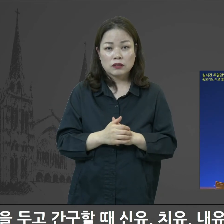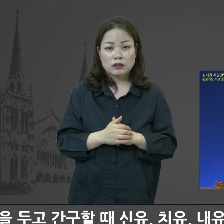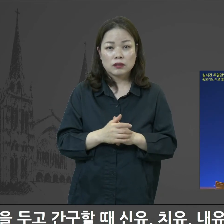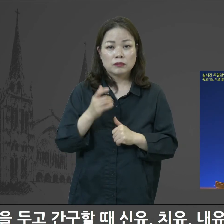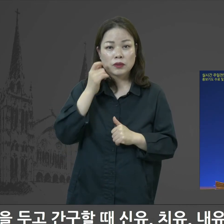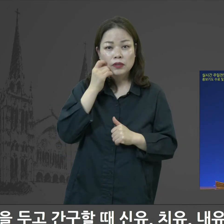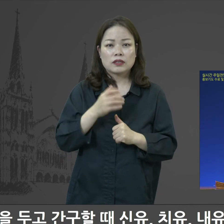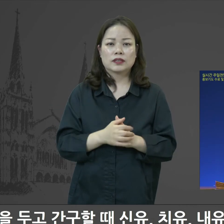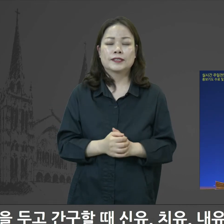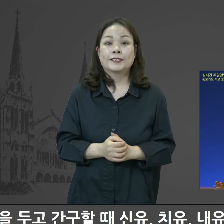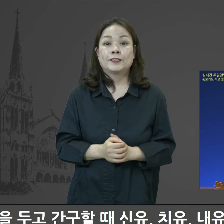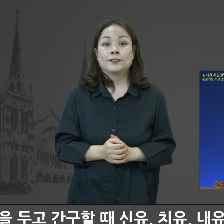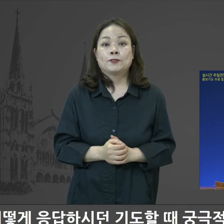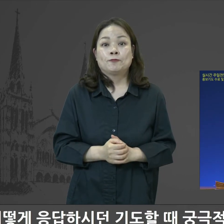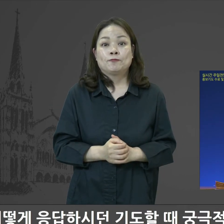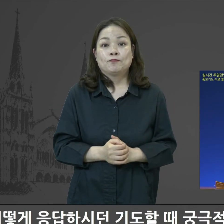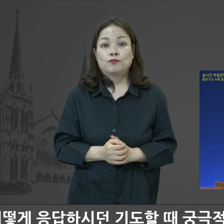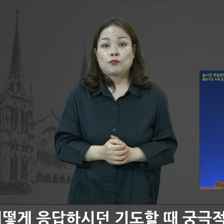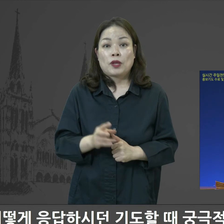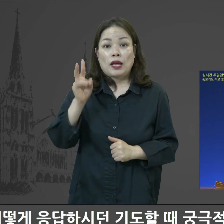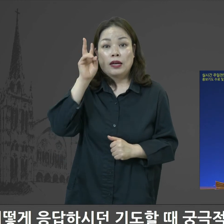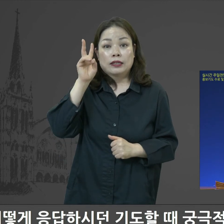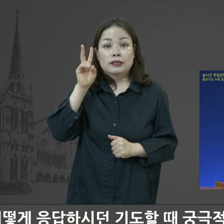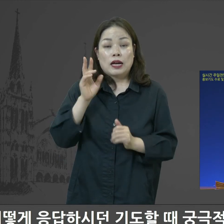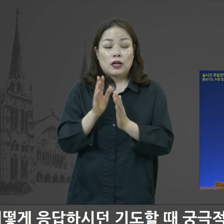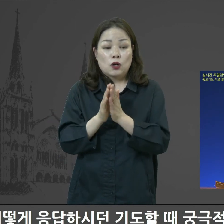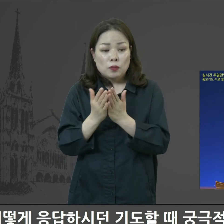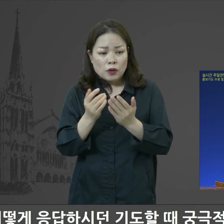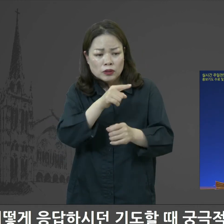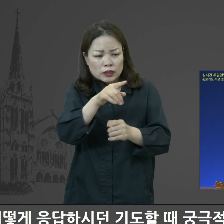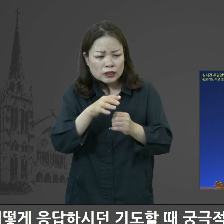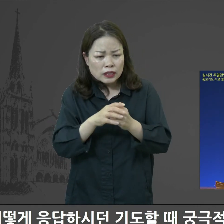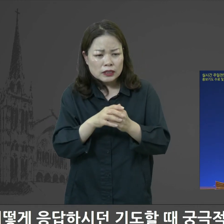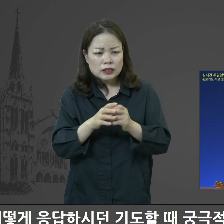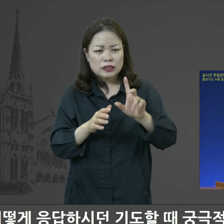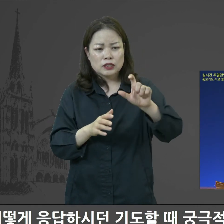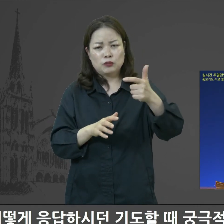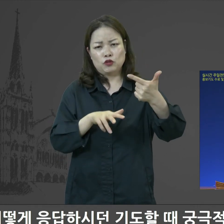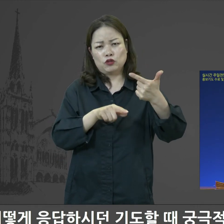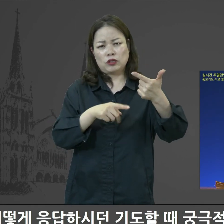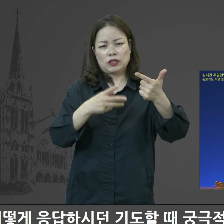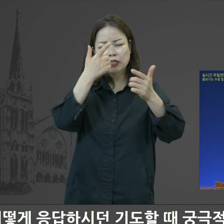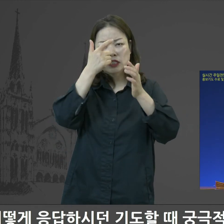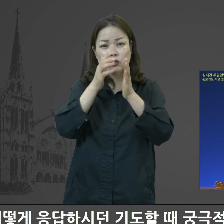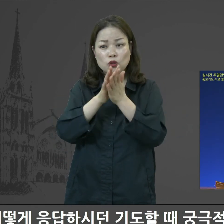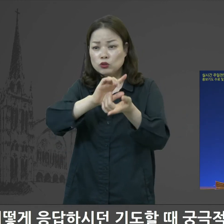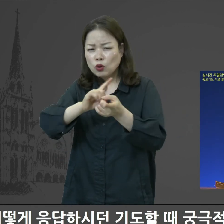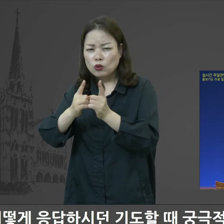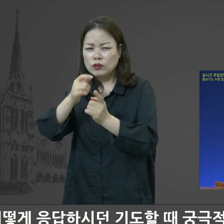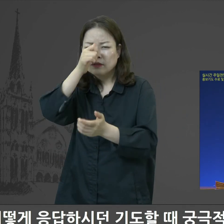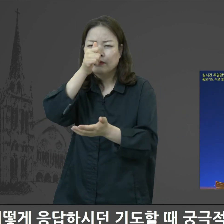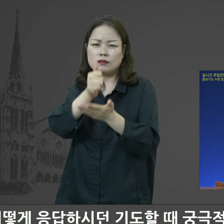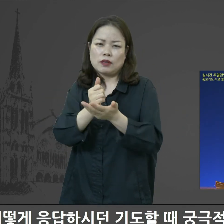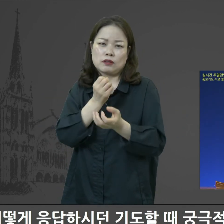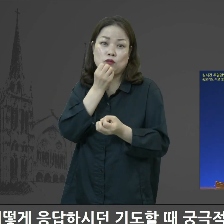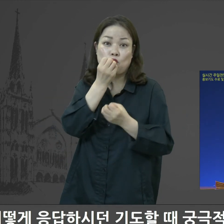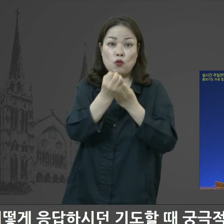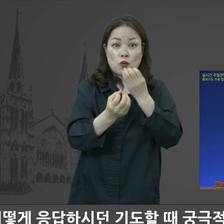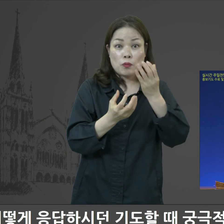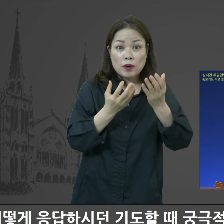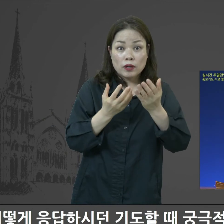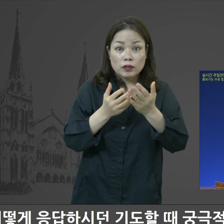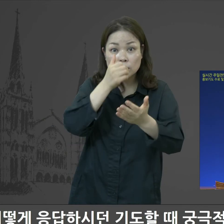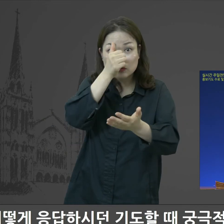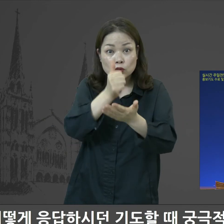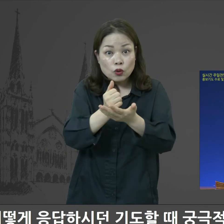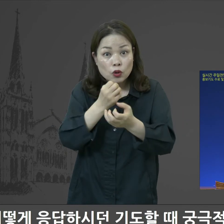없을 것 같아요. 야고보는 16절에서 병이 낫기를 위해서 기도할 때 서로 죄를 고백하며 기도하라고 이야기를 합니다. 여러분,